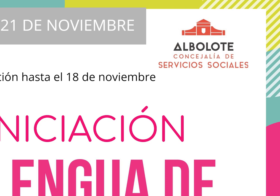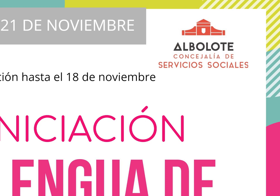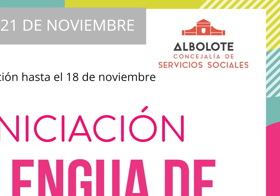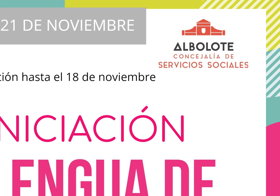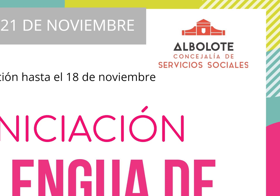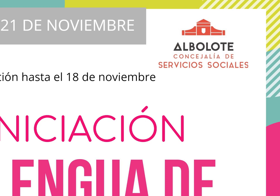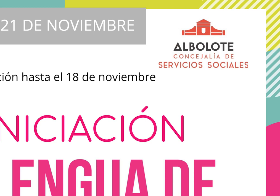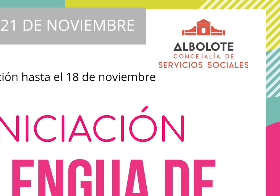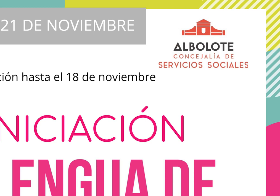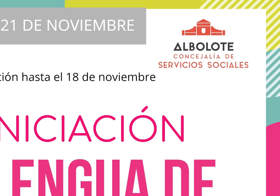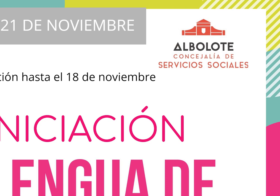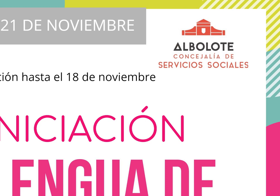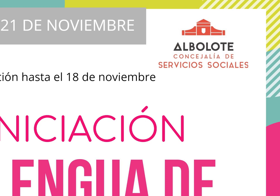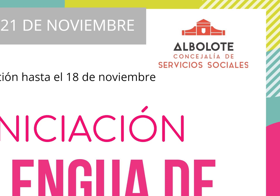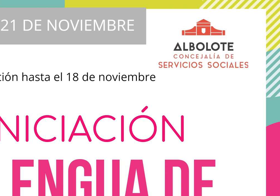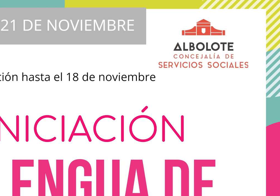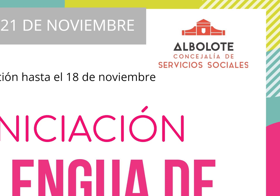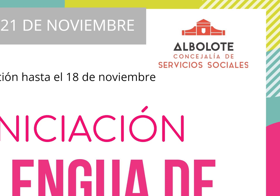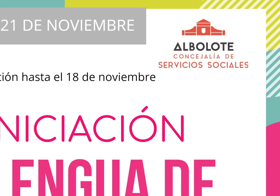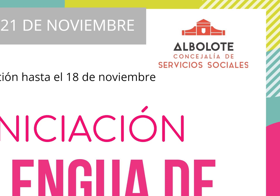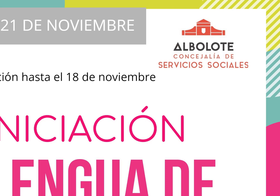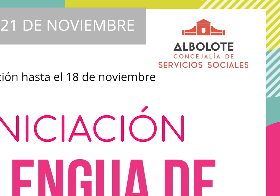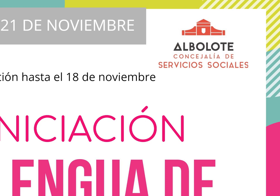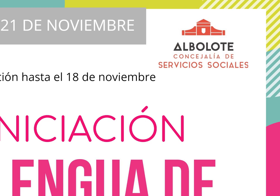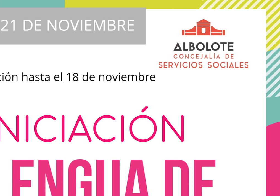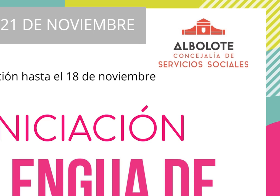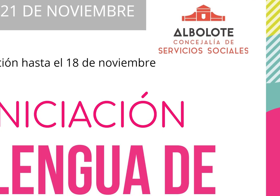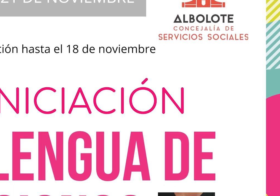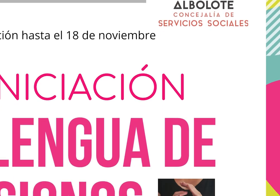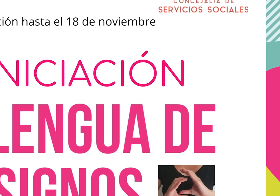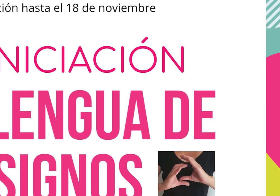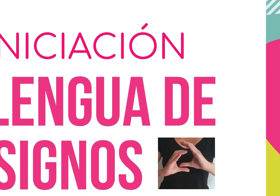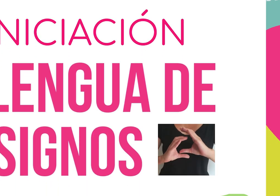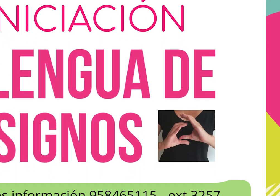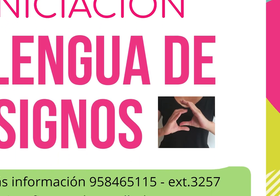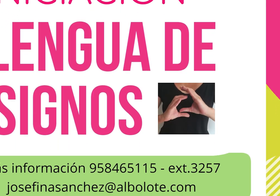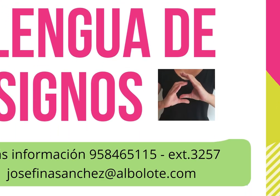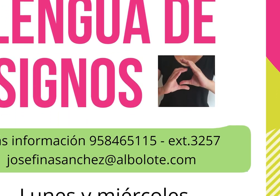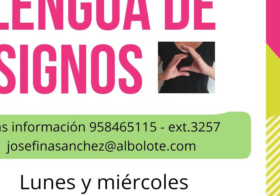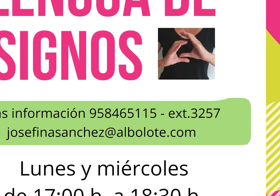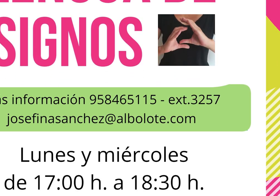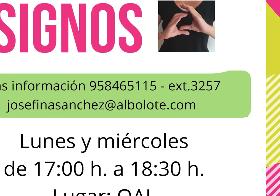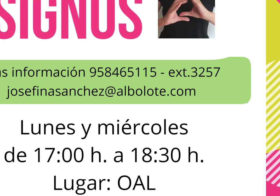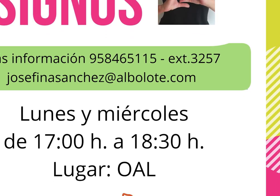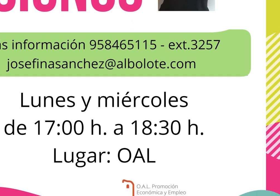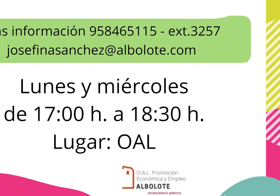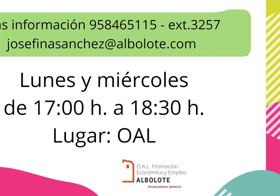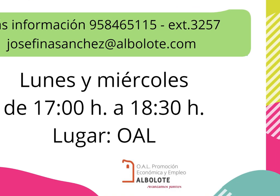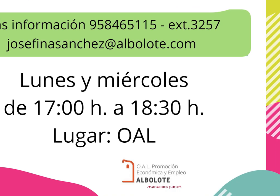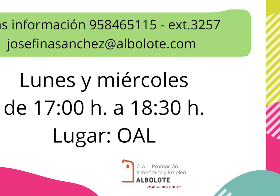La Concejalía de Servicios Sociales ha presentado un curso de iniciación a la lengua de signos española que tiene como objetivo la formación de la